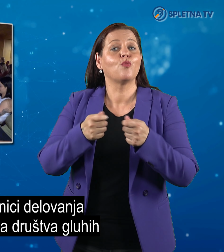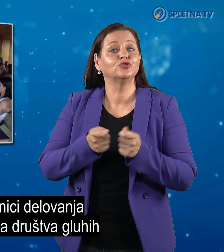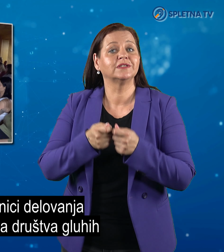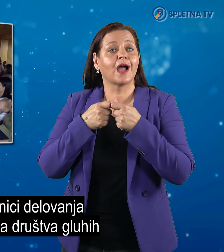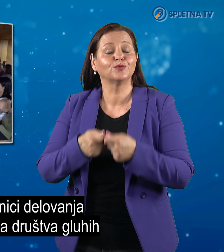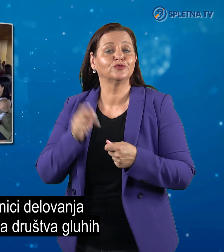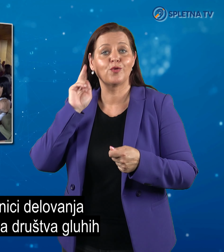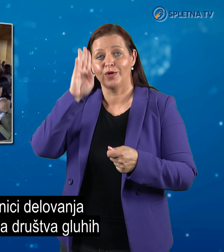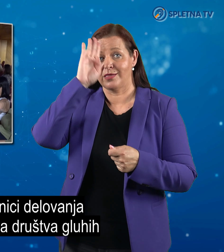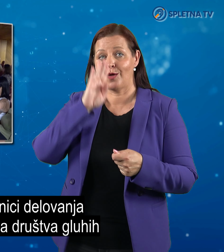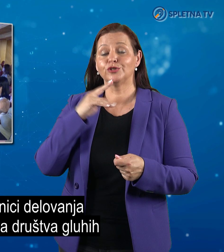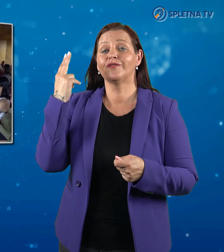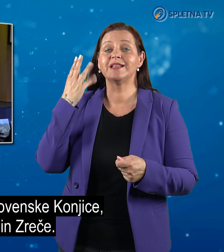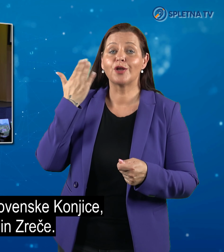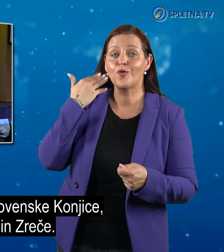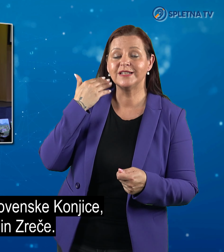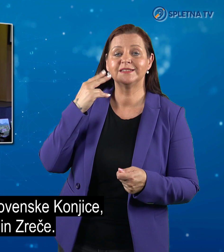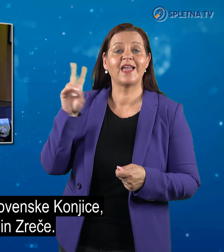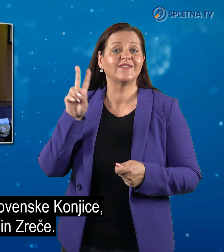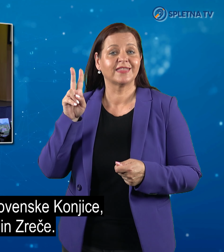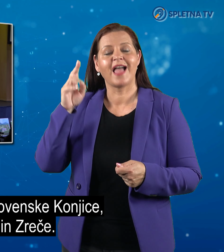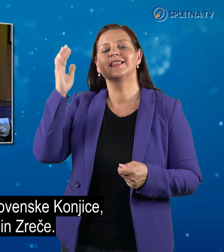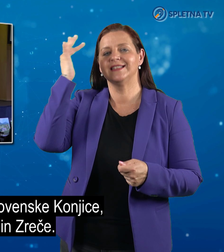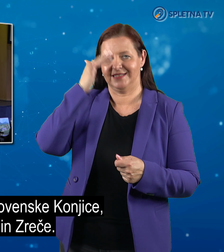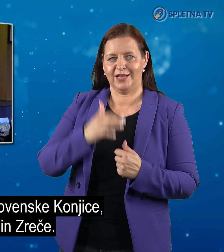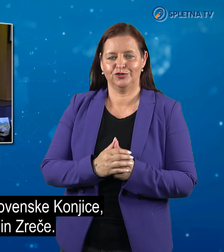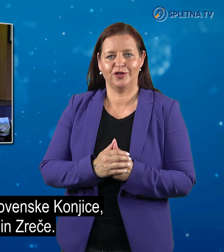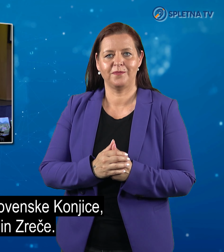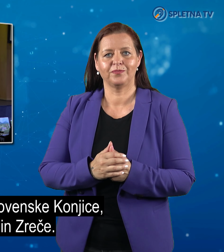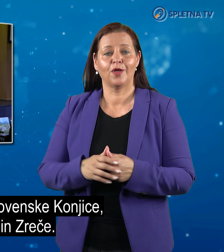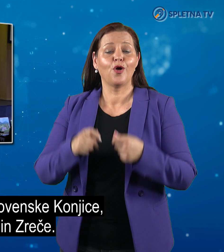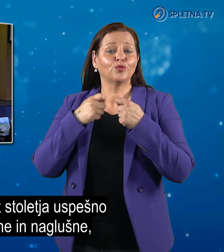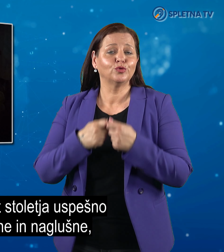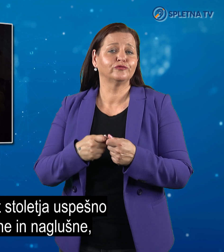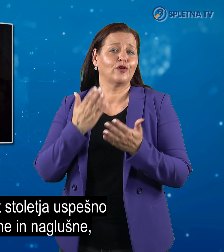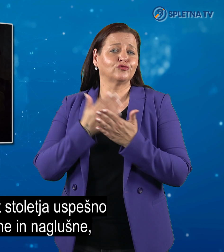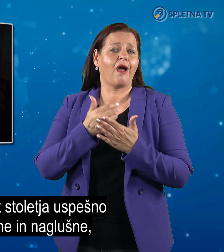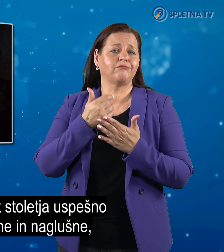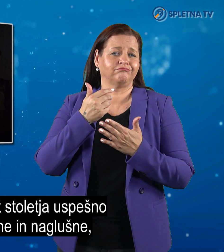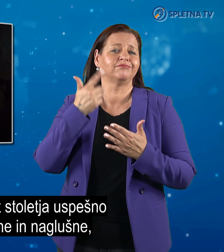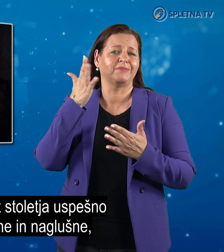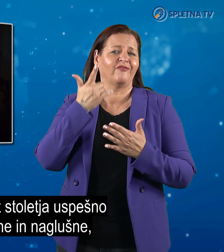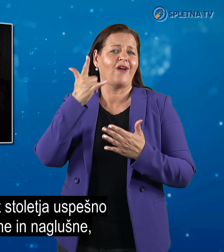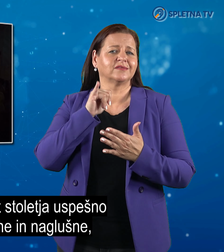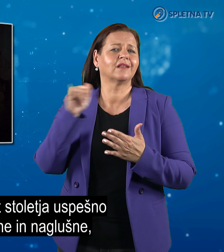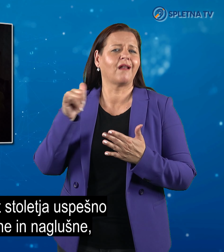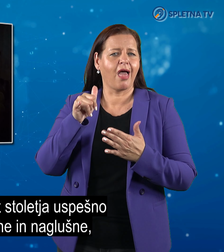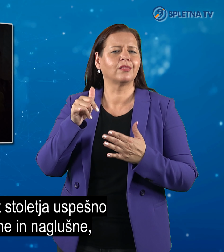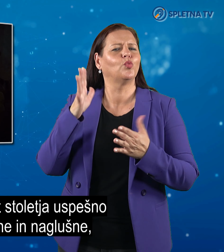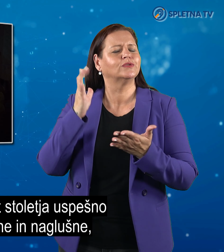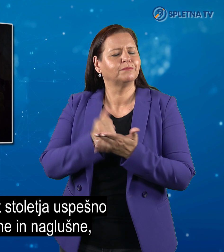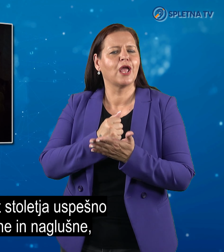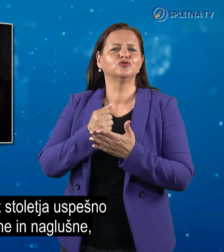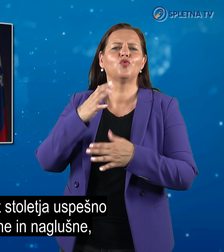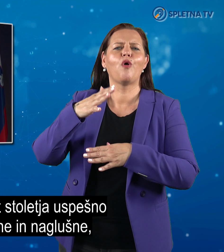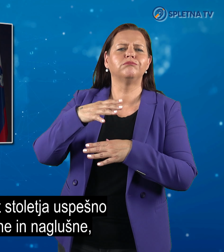in naglušnih Slovenske Konjice Vitanje in Zreče. Društvo že četrt stoletja uspešno povezuje gluhe in